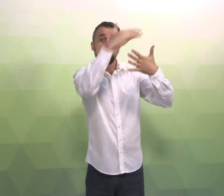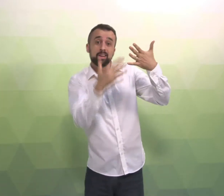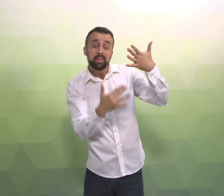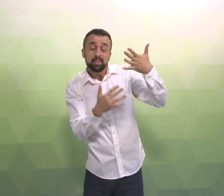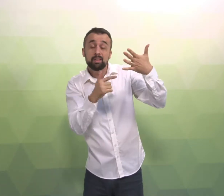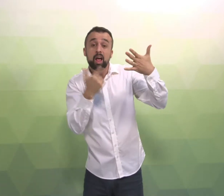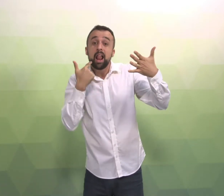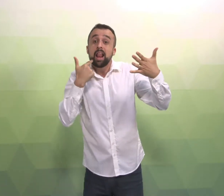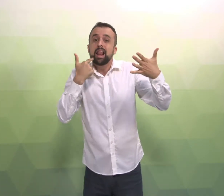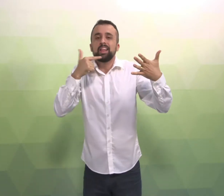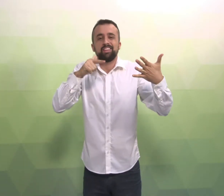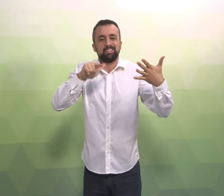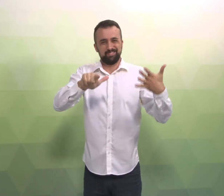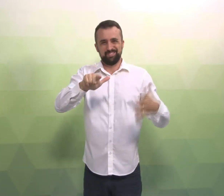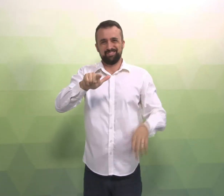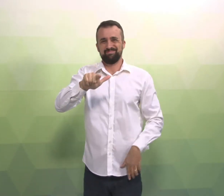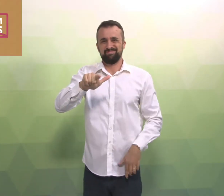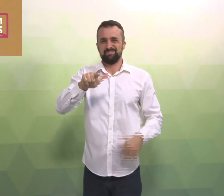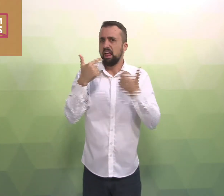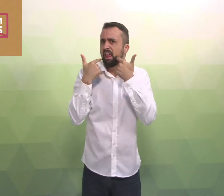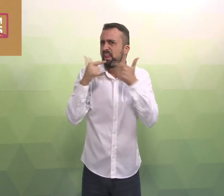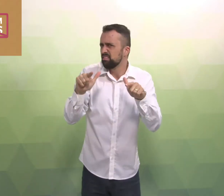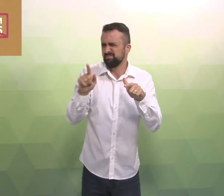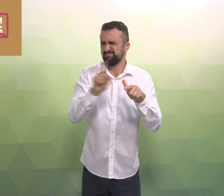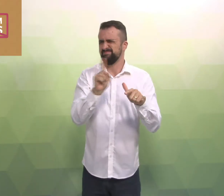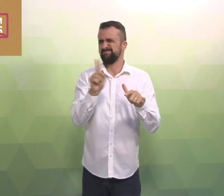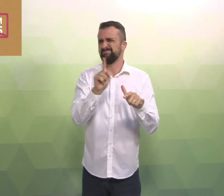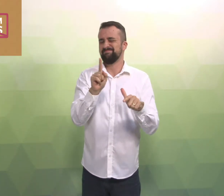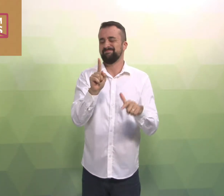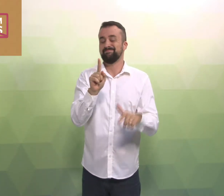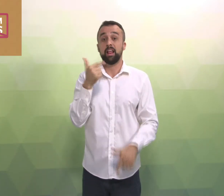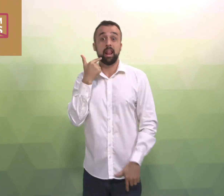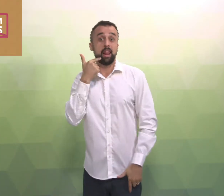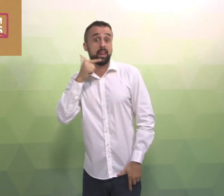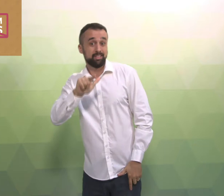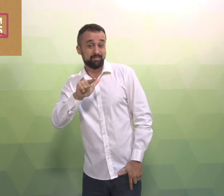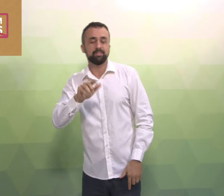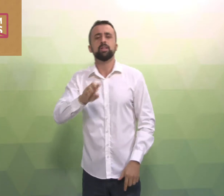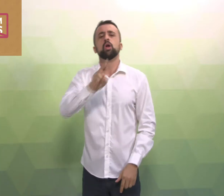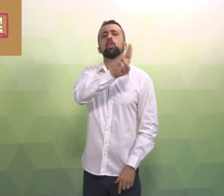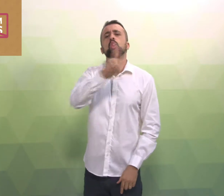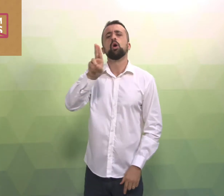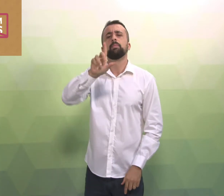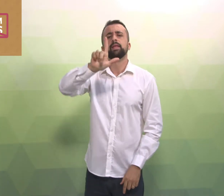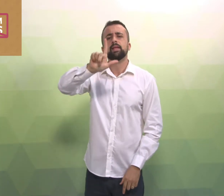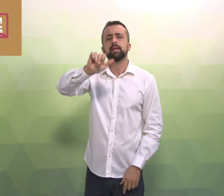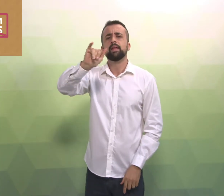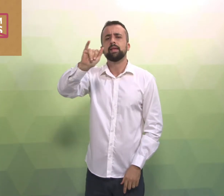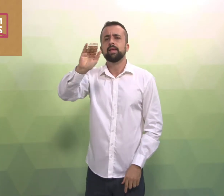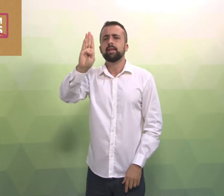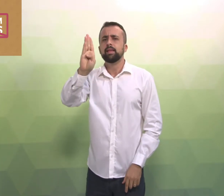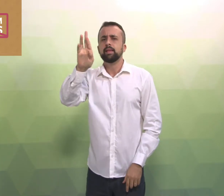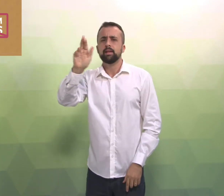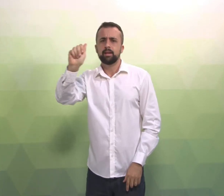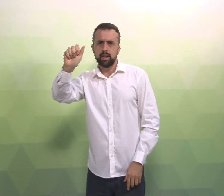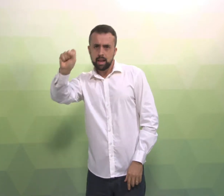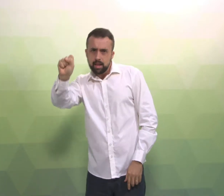Esse é um tema fácil. Libras é uma língua e não uma linguagem. No